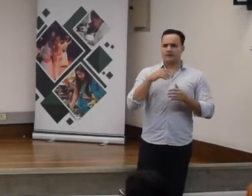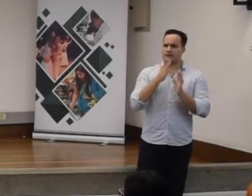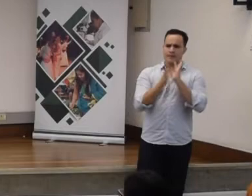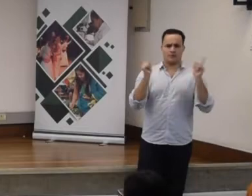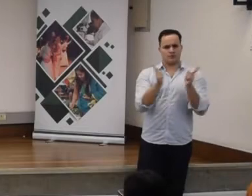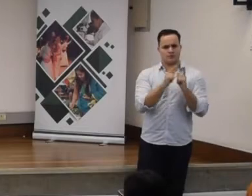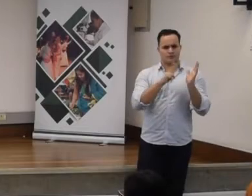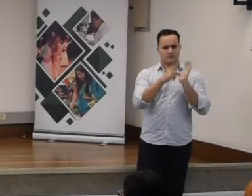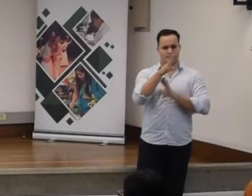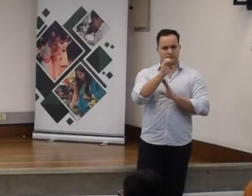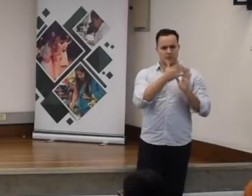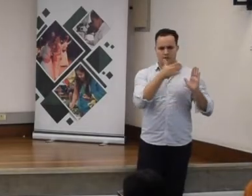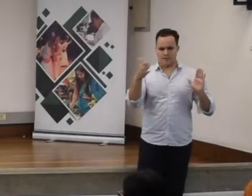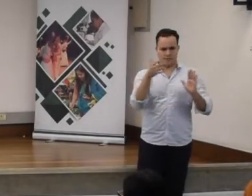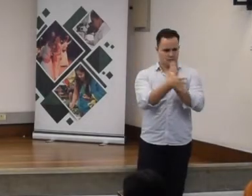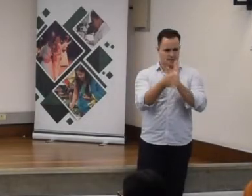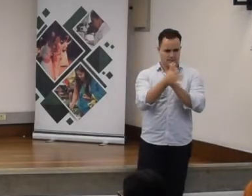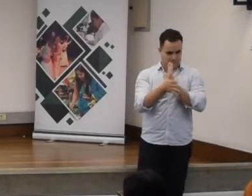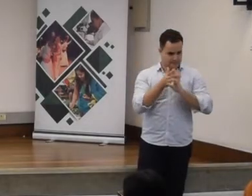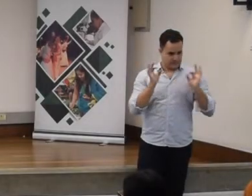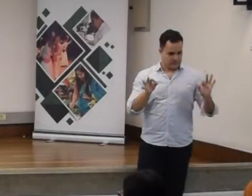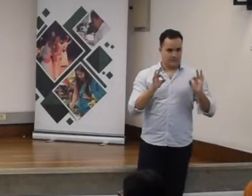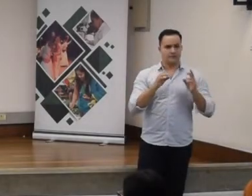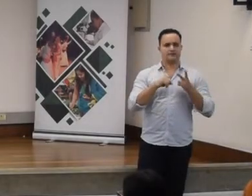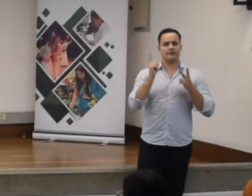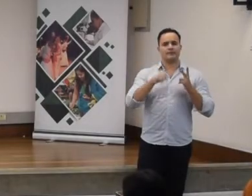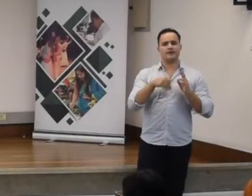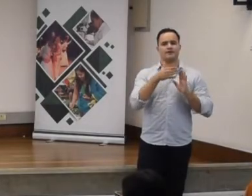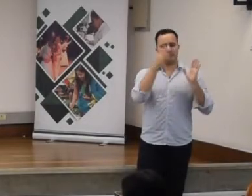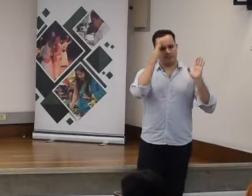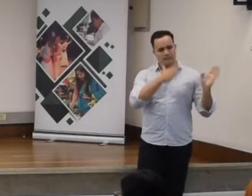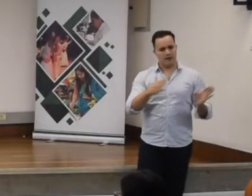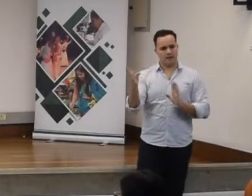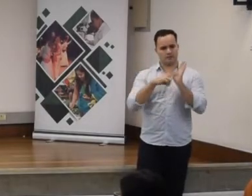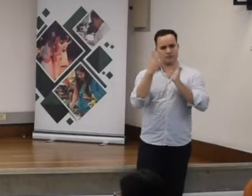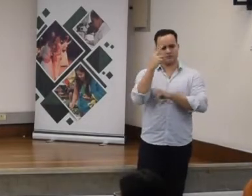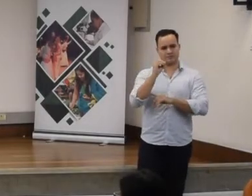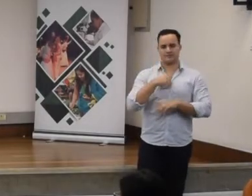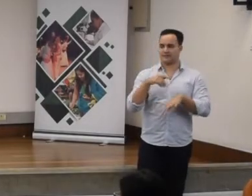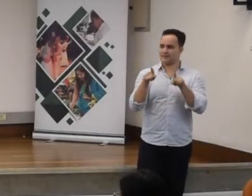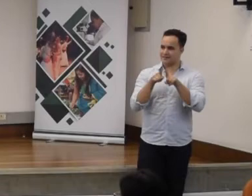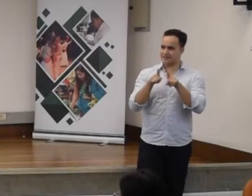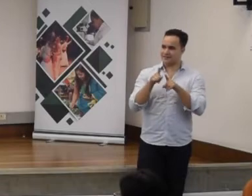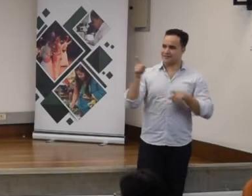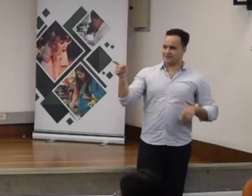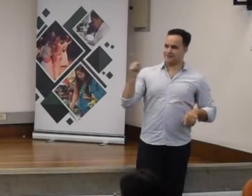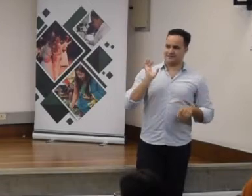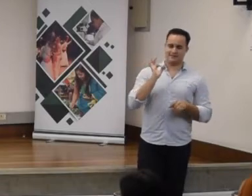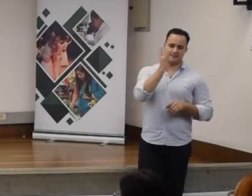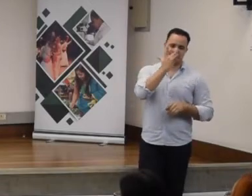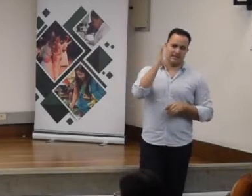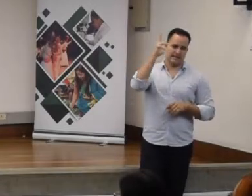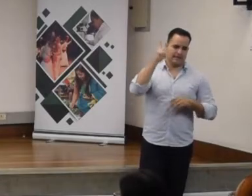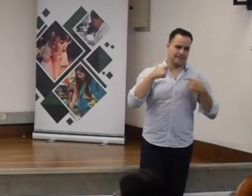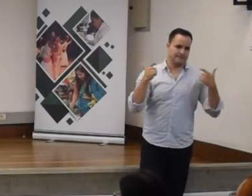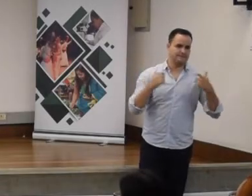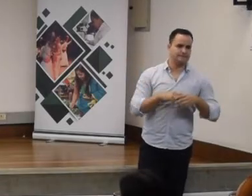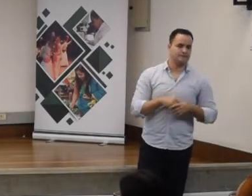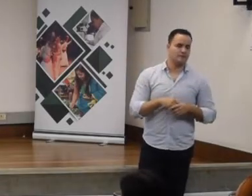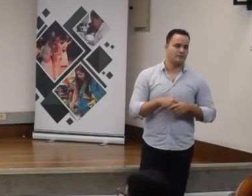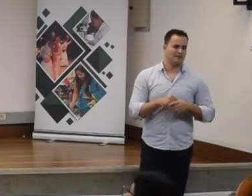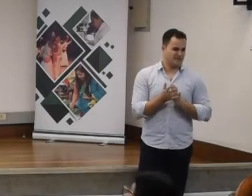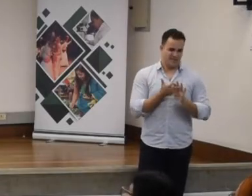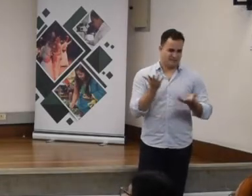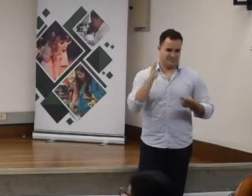2019, indicadores generales, y la planeación 2020 la hará el hermano Ticha Steve Steele. Yo